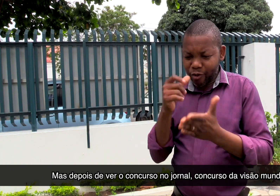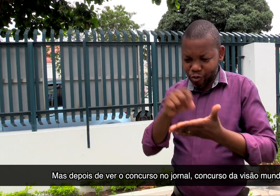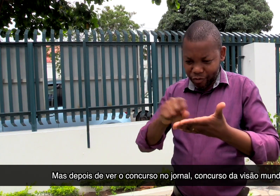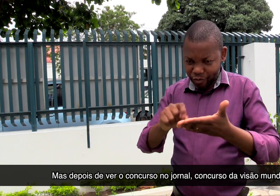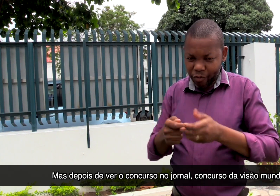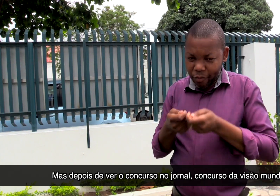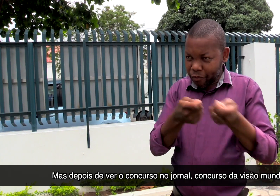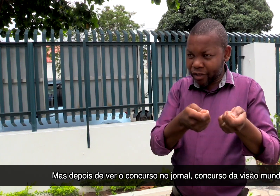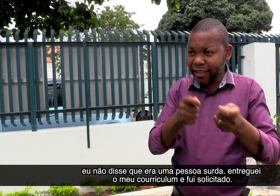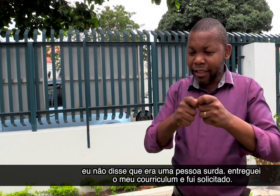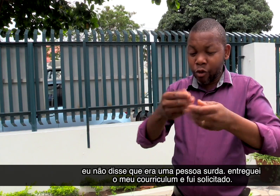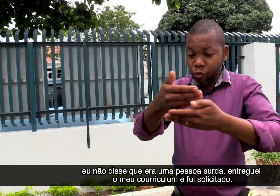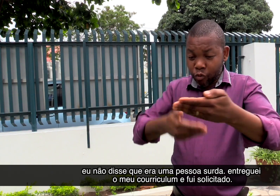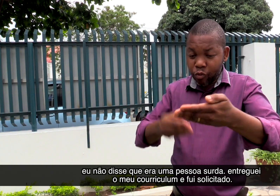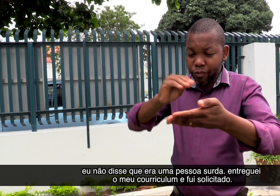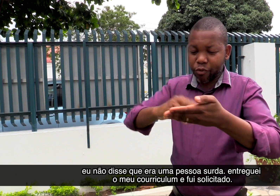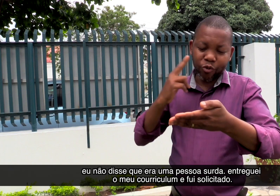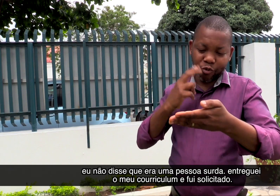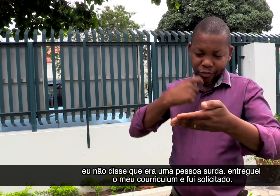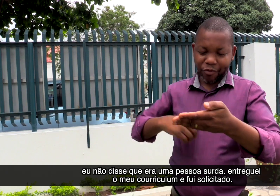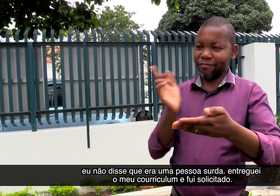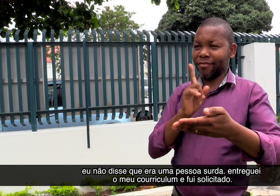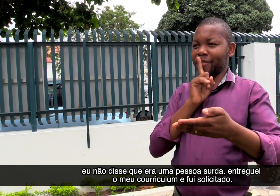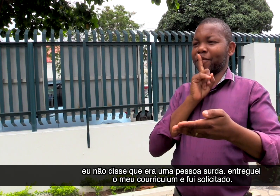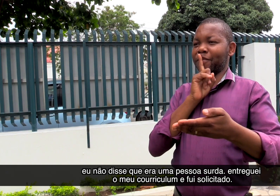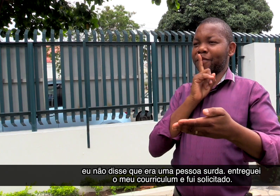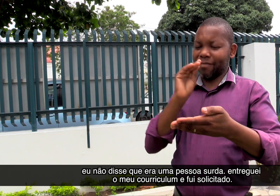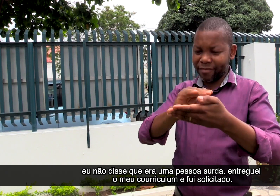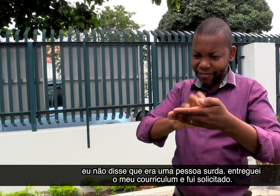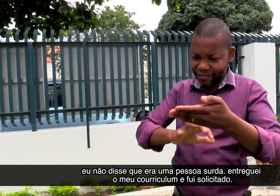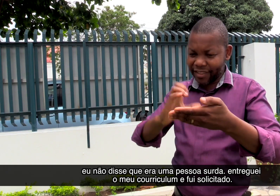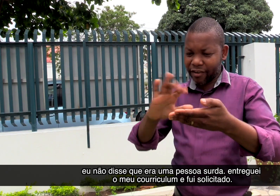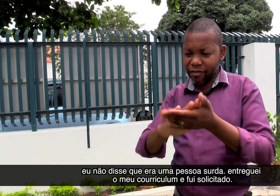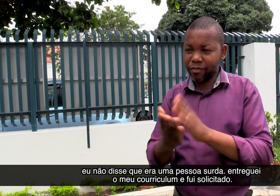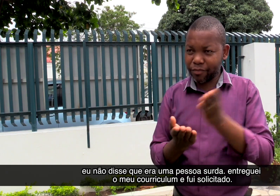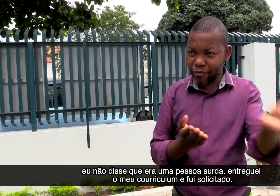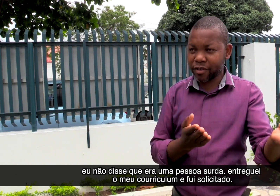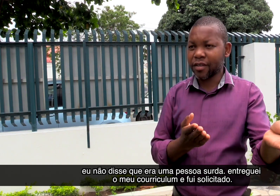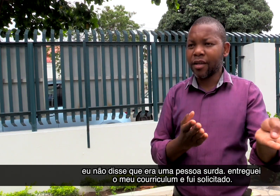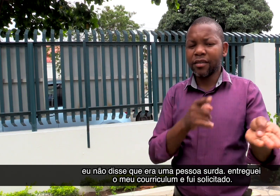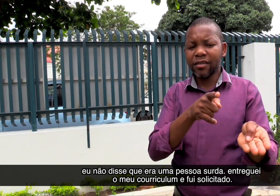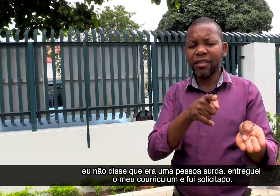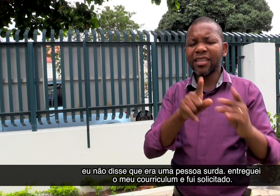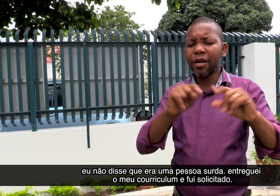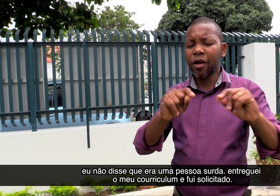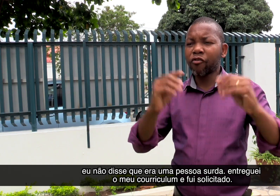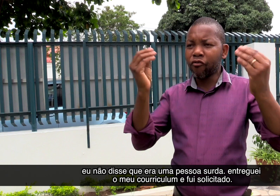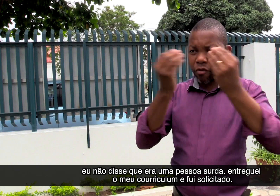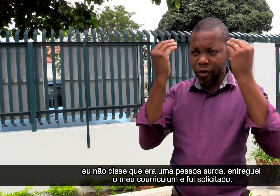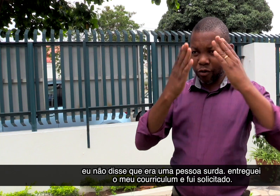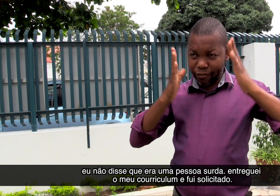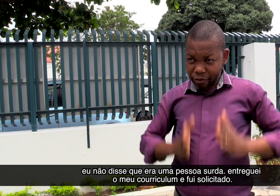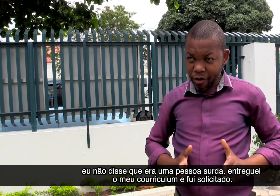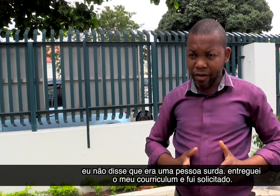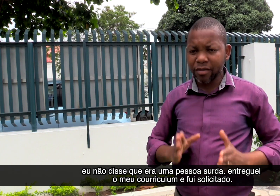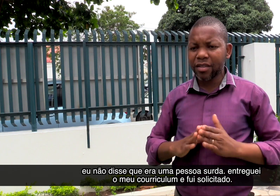no momento, vi no jornal e eu não coloquei lá, isto